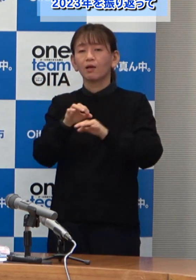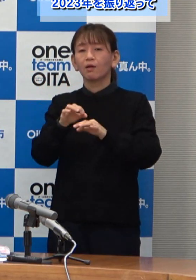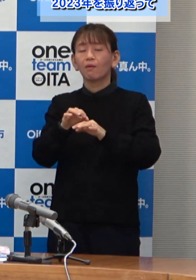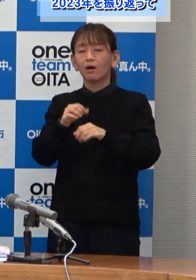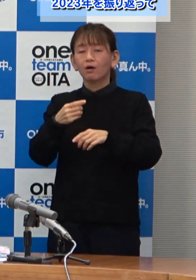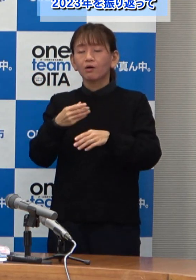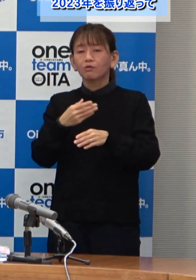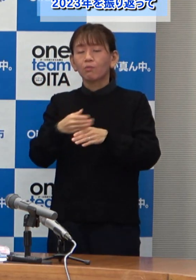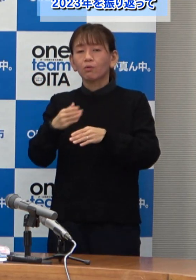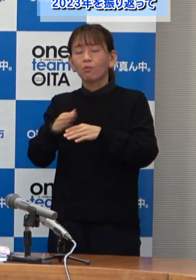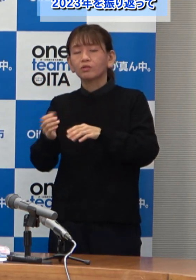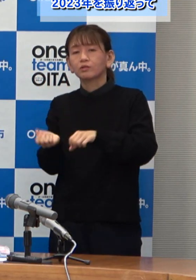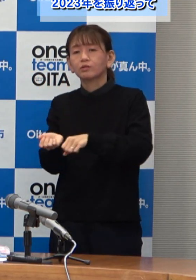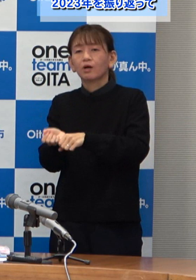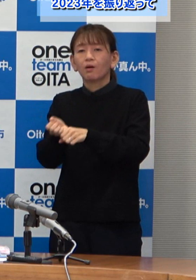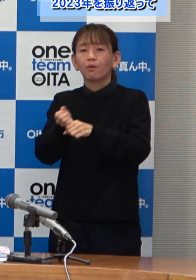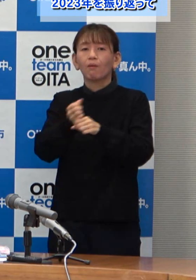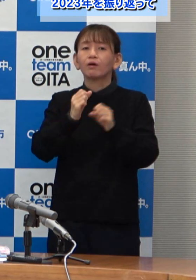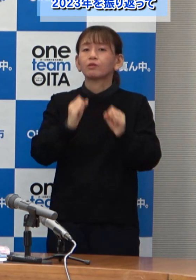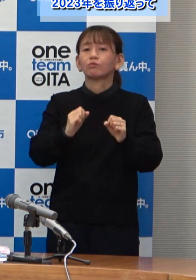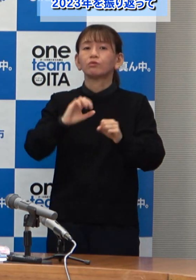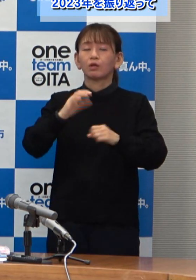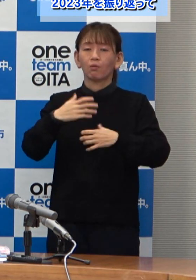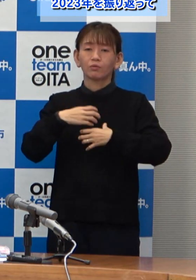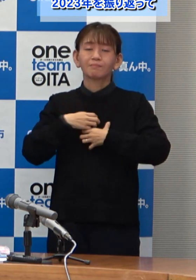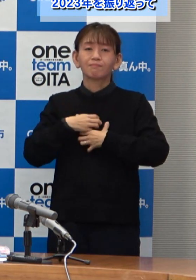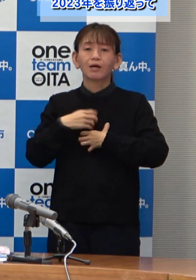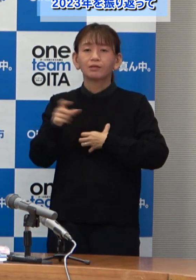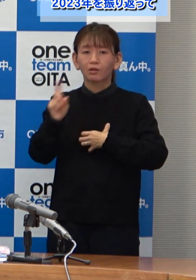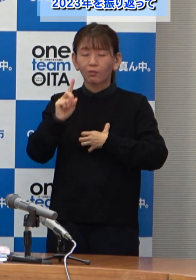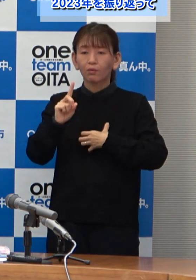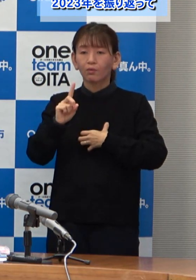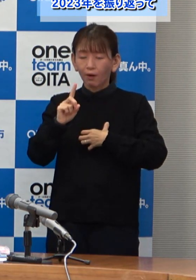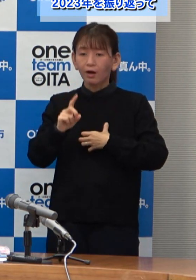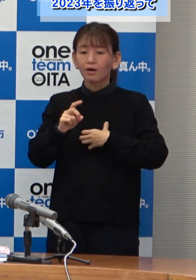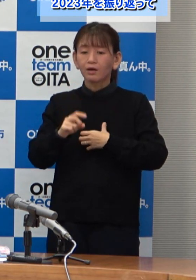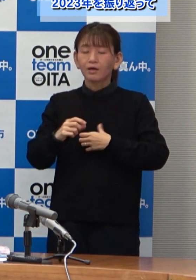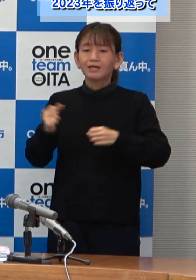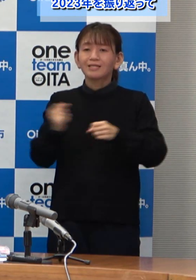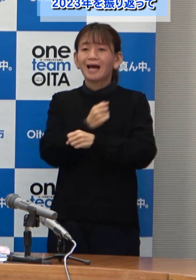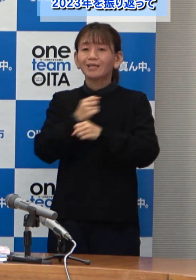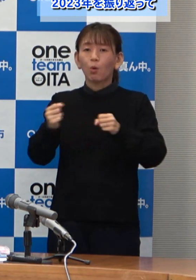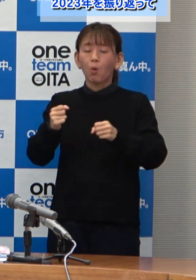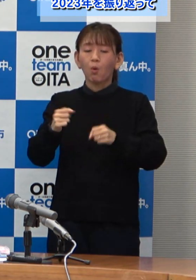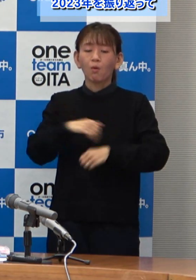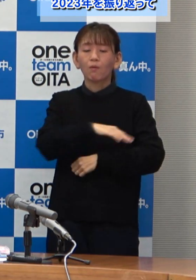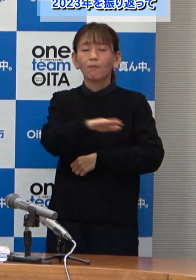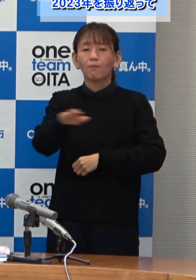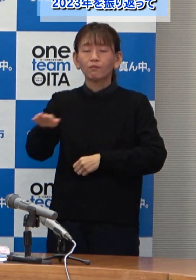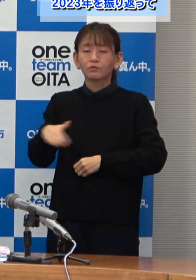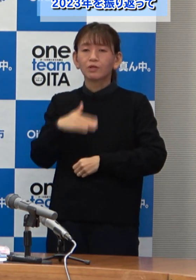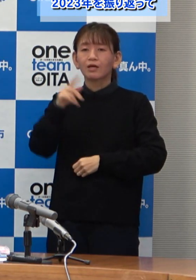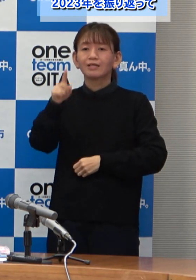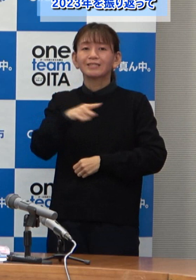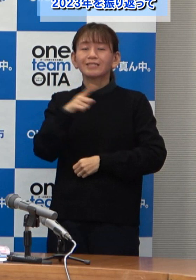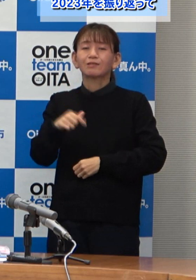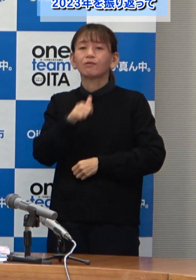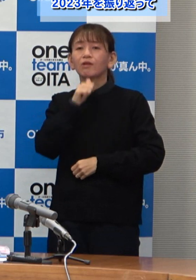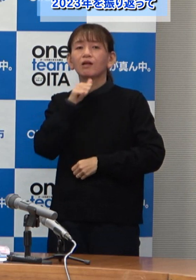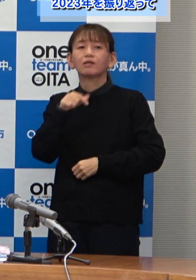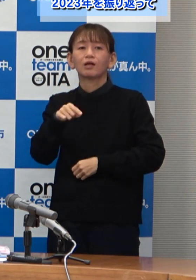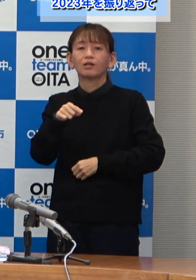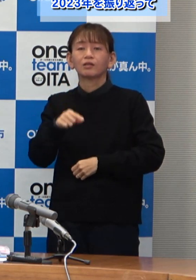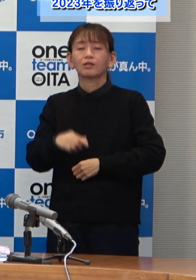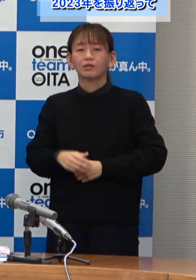てえ全産業で人手不足だとま将来に対してえ成長が